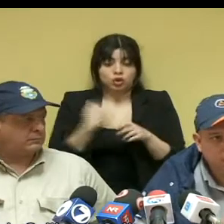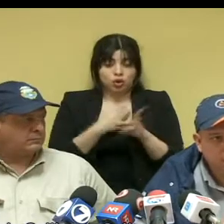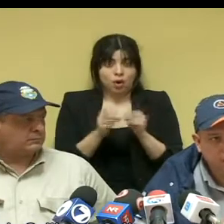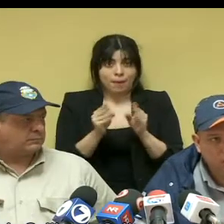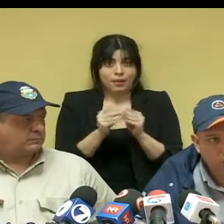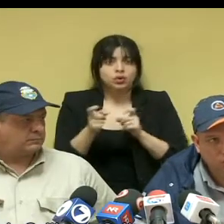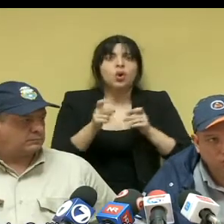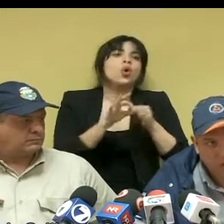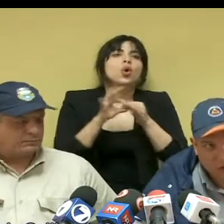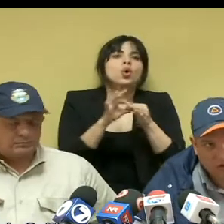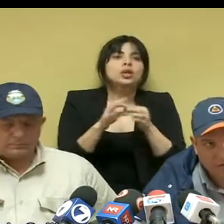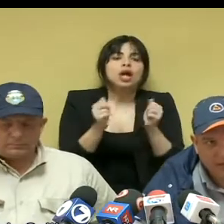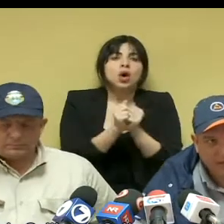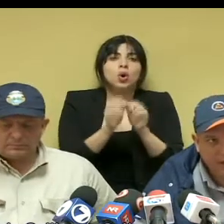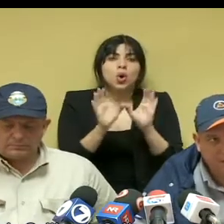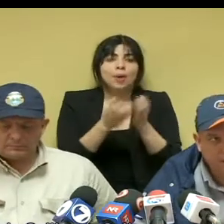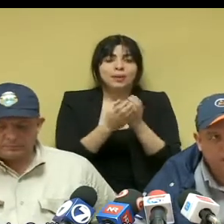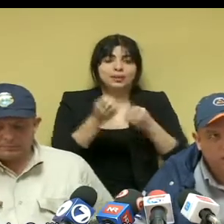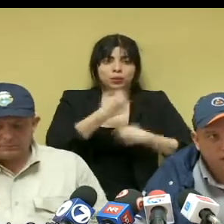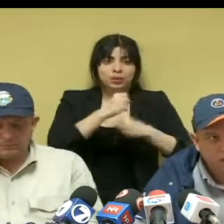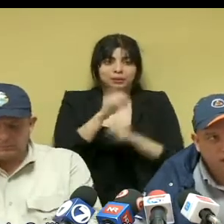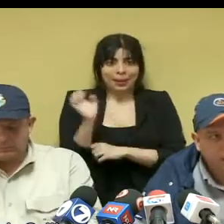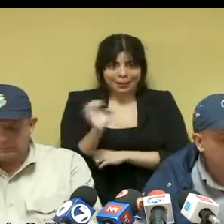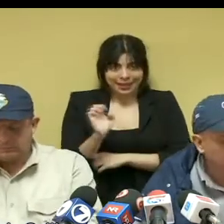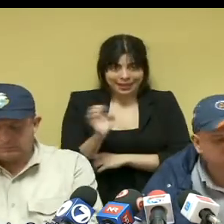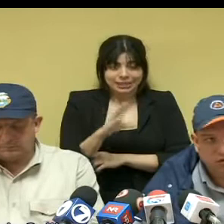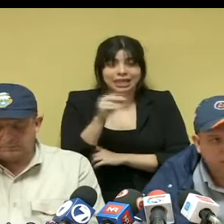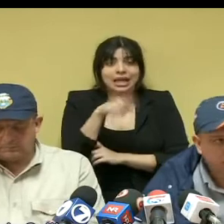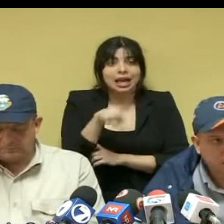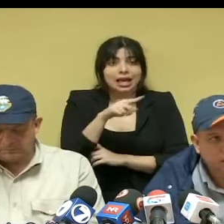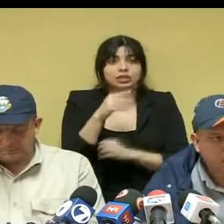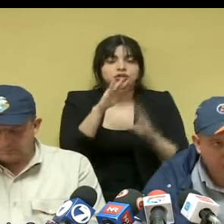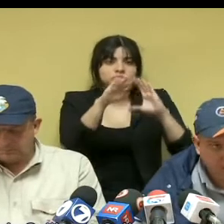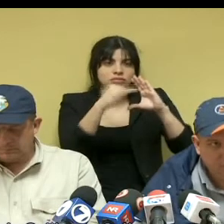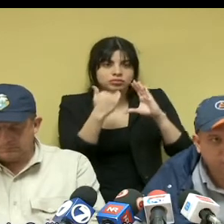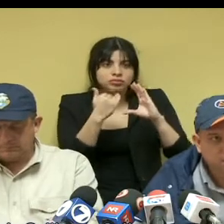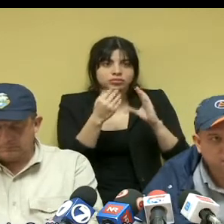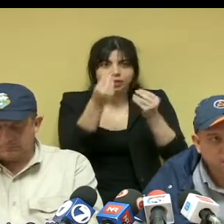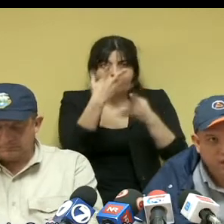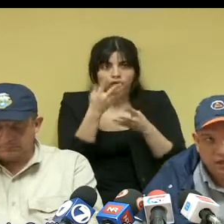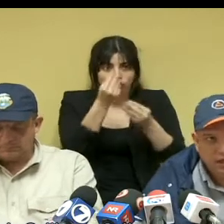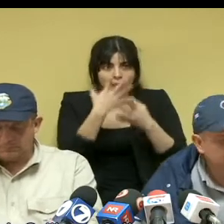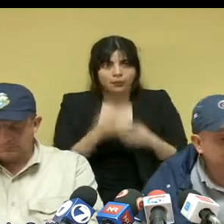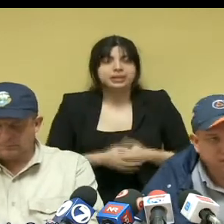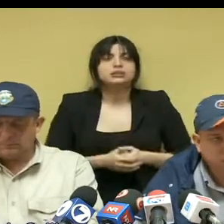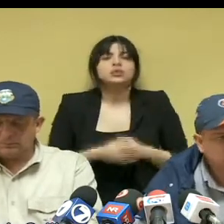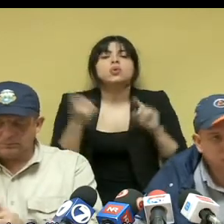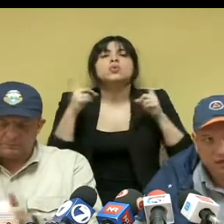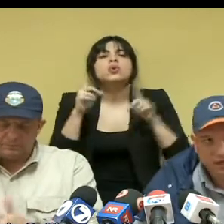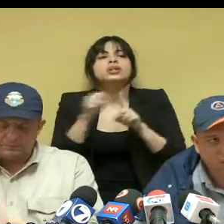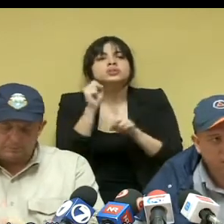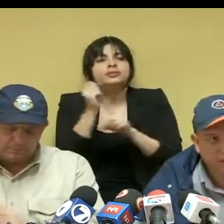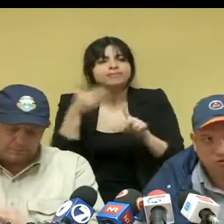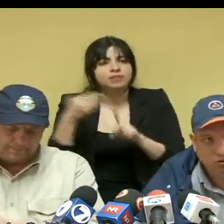coordinamos directamente con los comités municipales de emergencia y ellos pues nos emiten en los informes las afectaciones